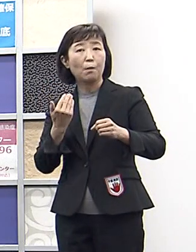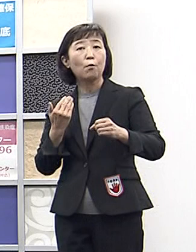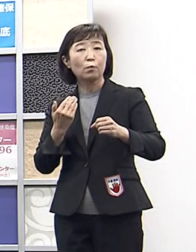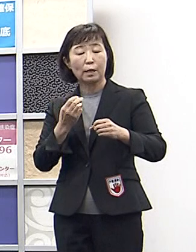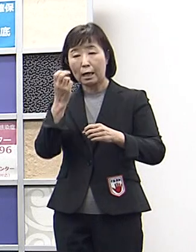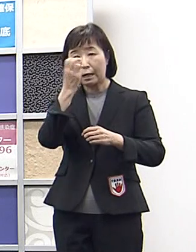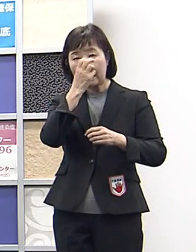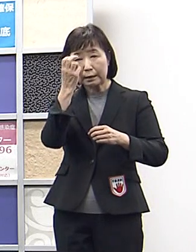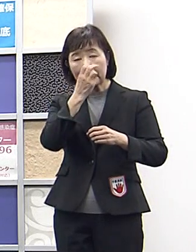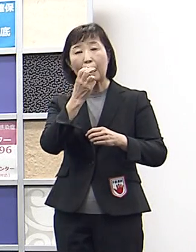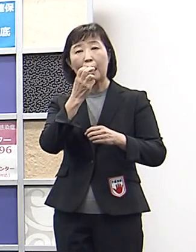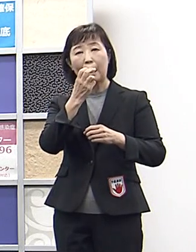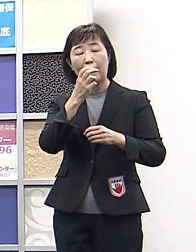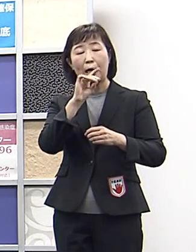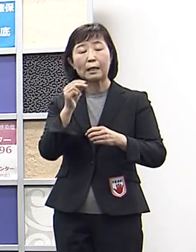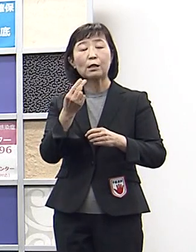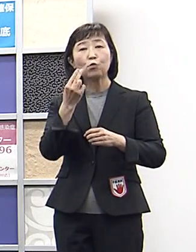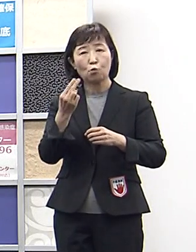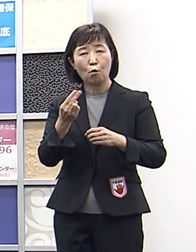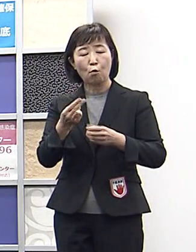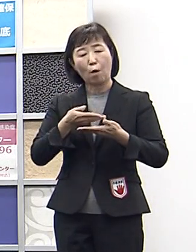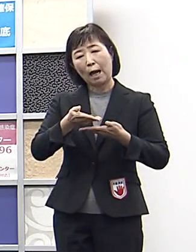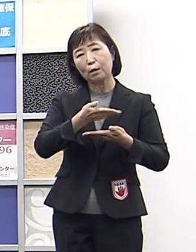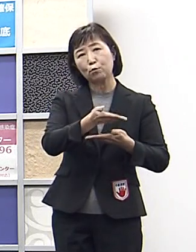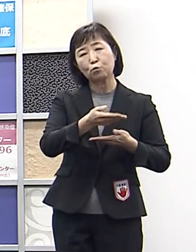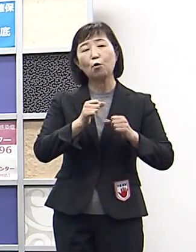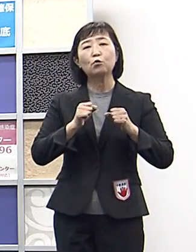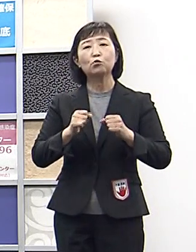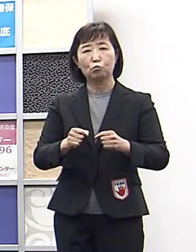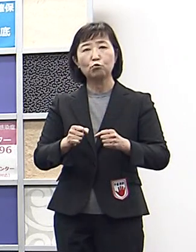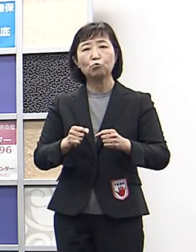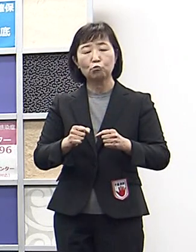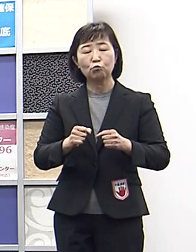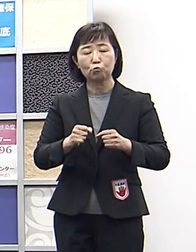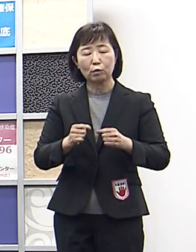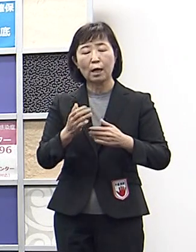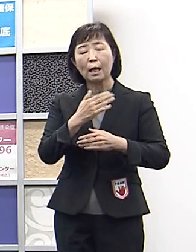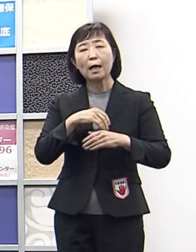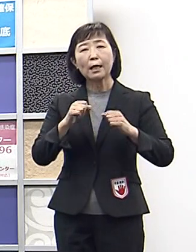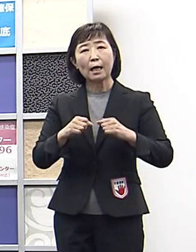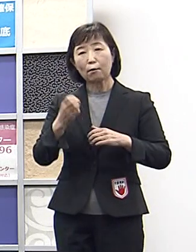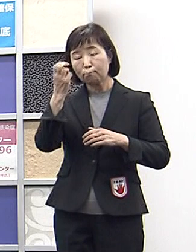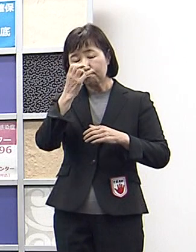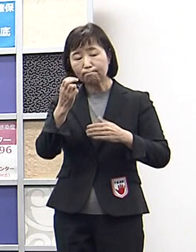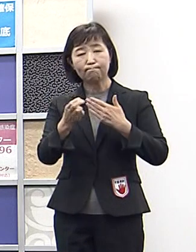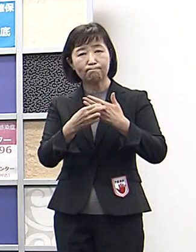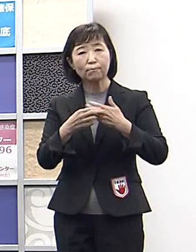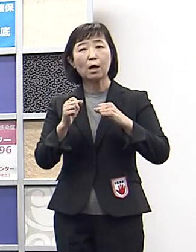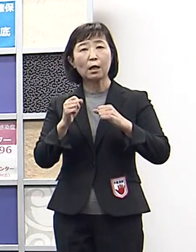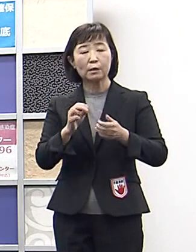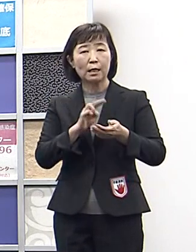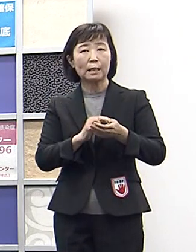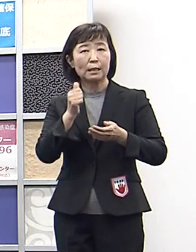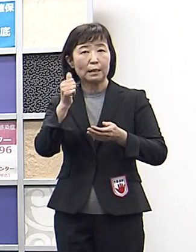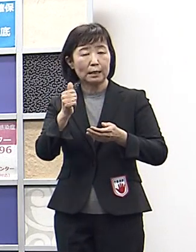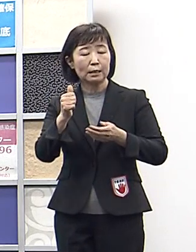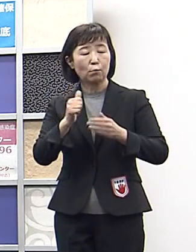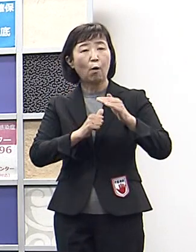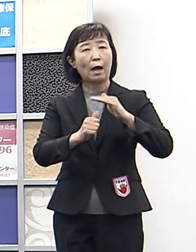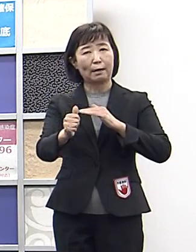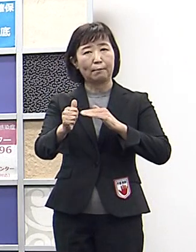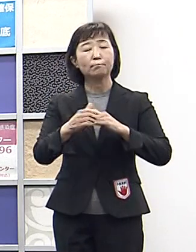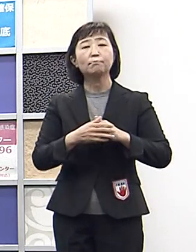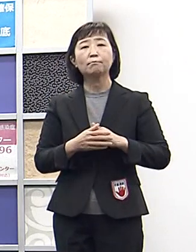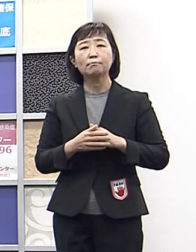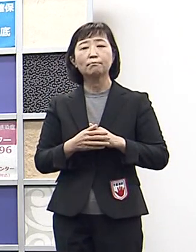抗原検査キットの事前配布健康観察や医療行為のための医師や看護職員の派遣施設内療養